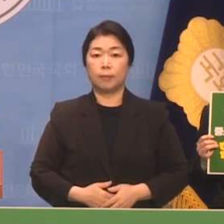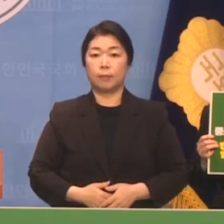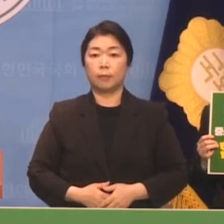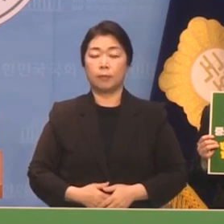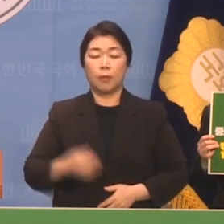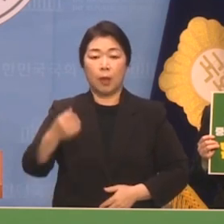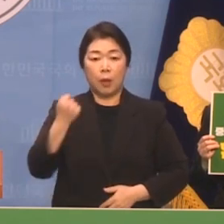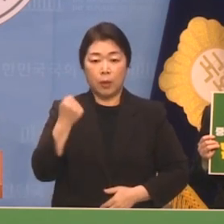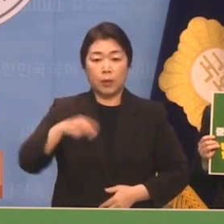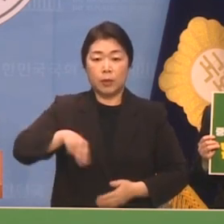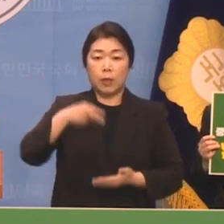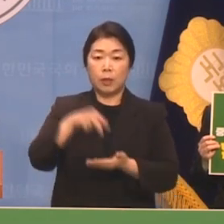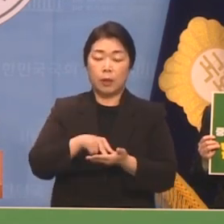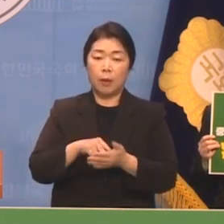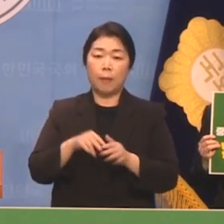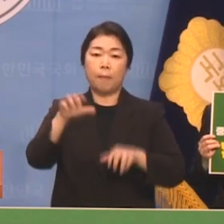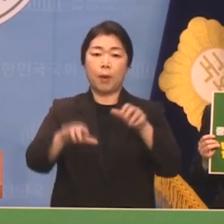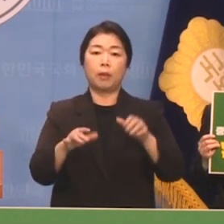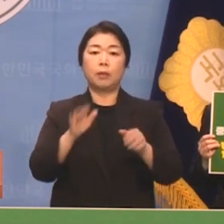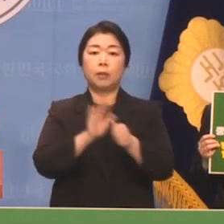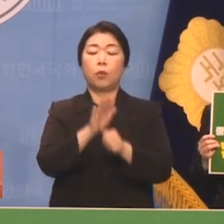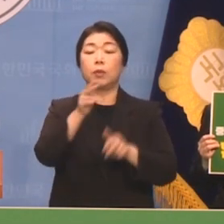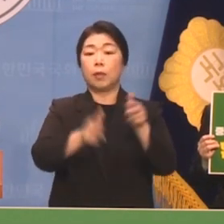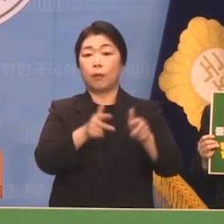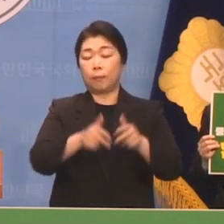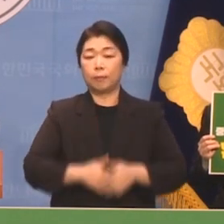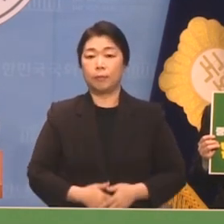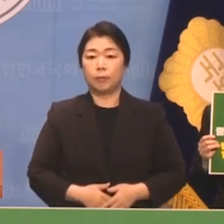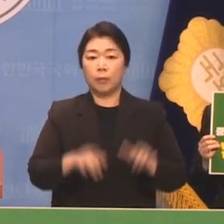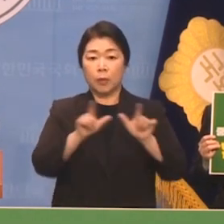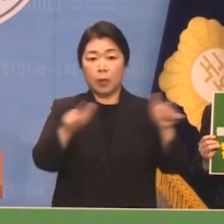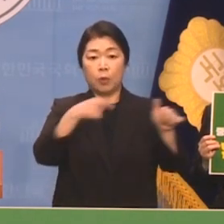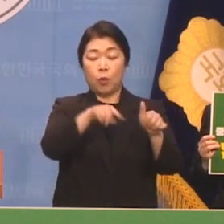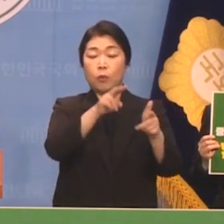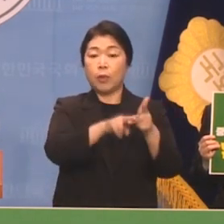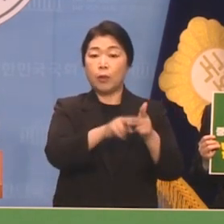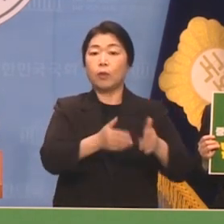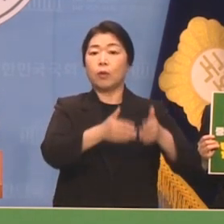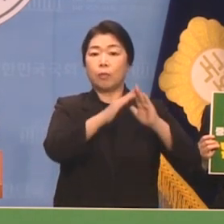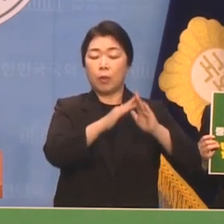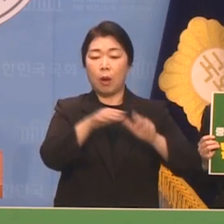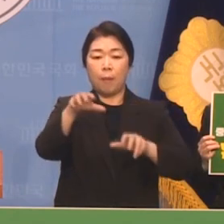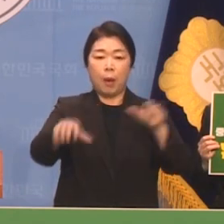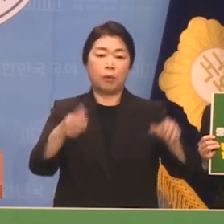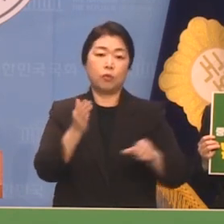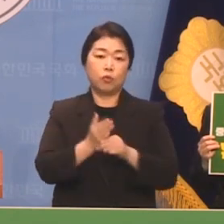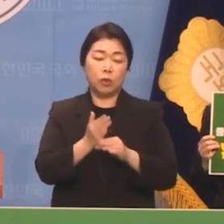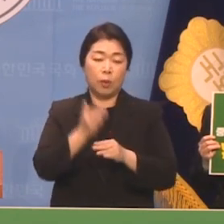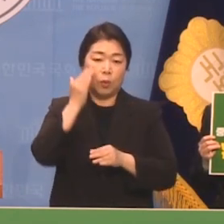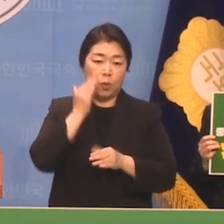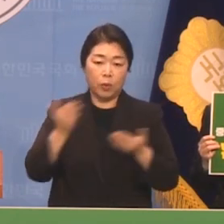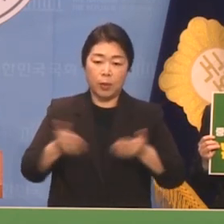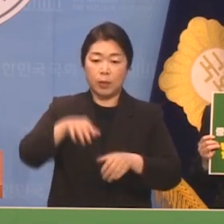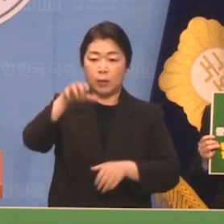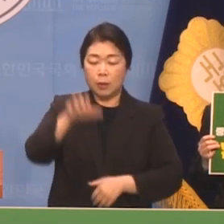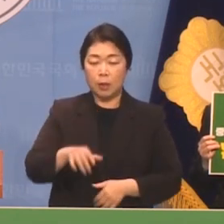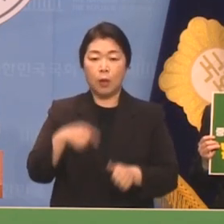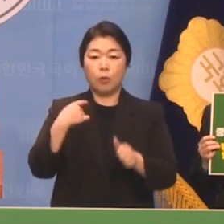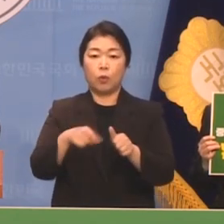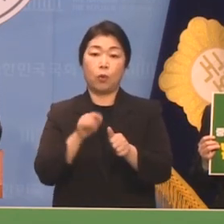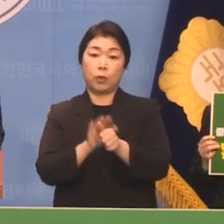에너지 자립마을 지원사업, 시민기후활동수당, 기후교육센터 설립 등 마을 중심의 녹색 일자리 교육